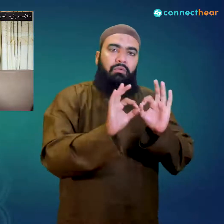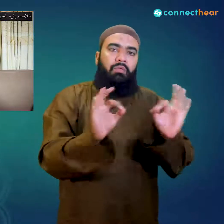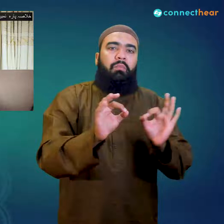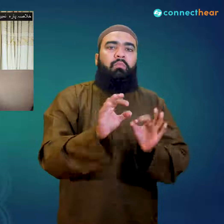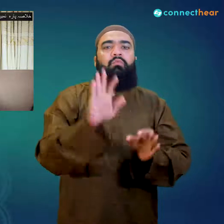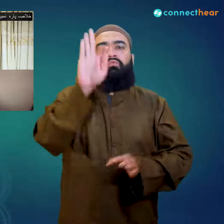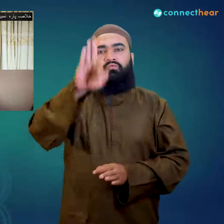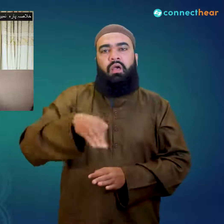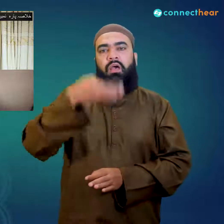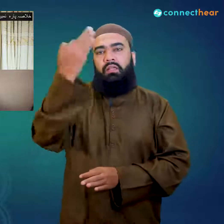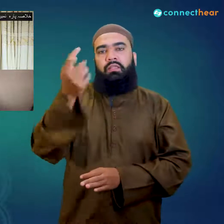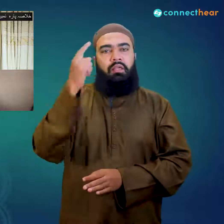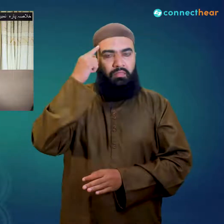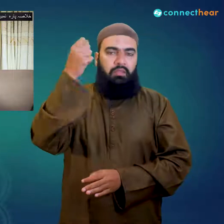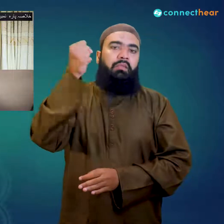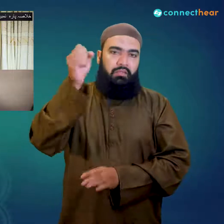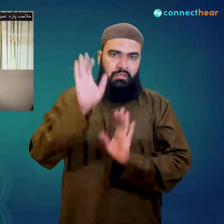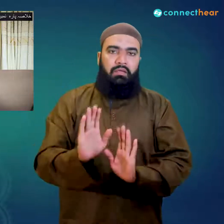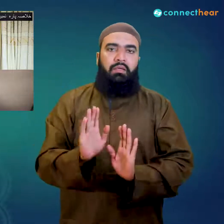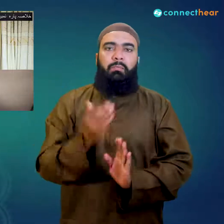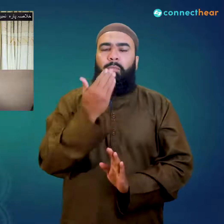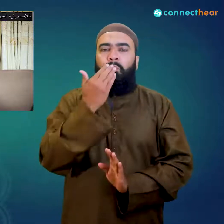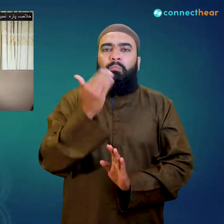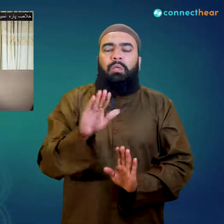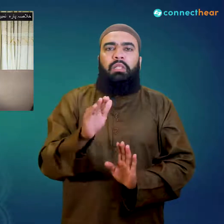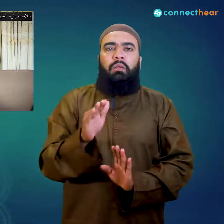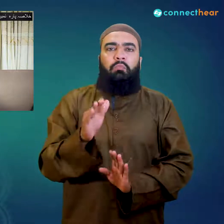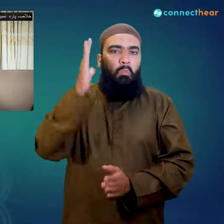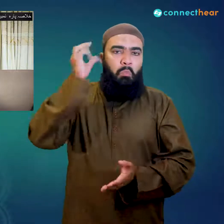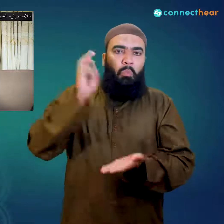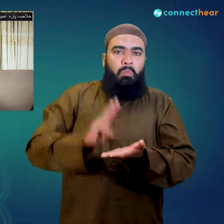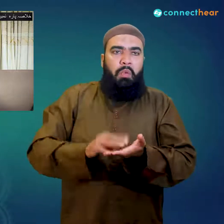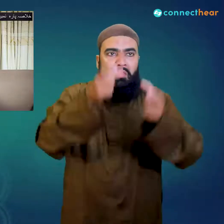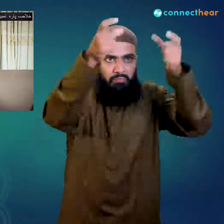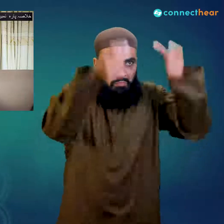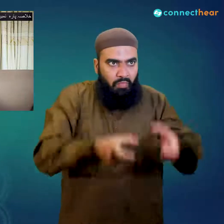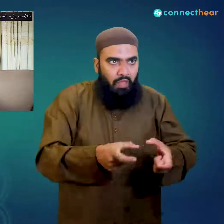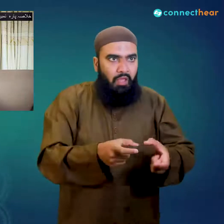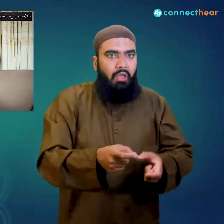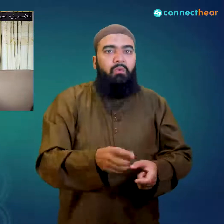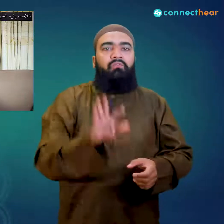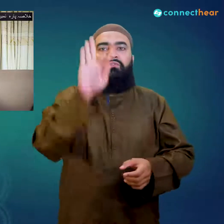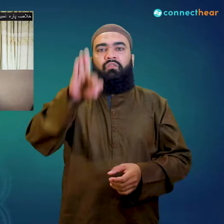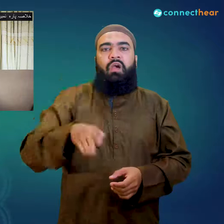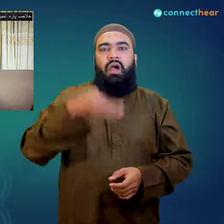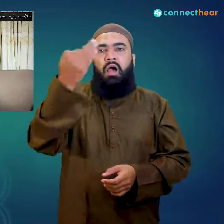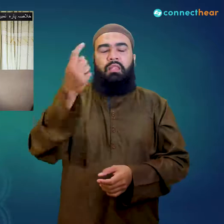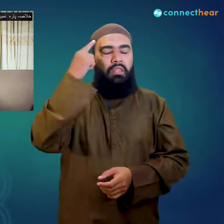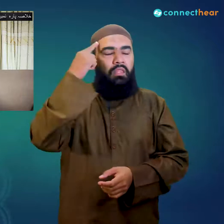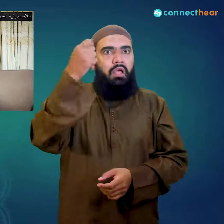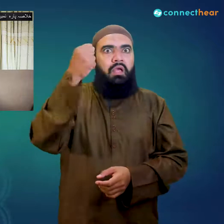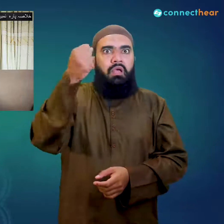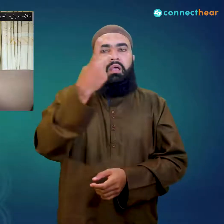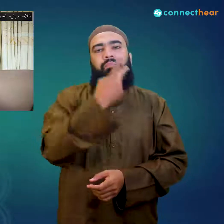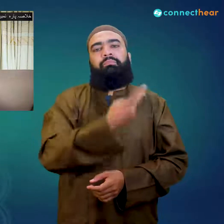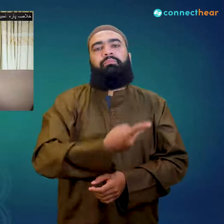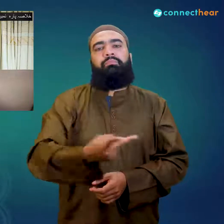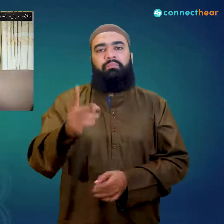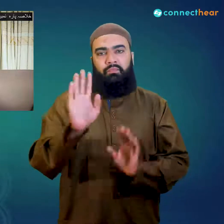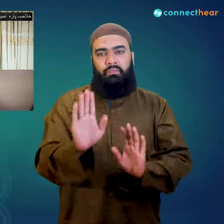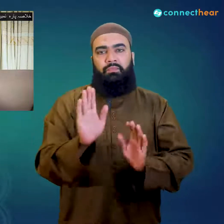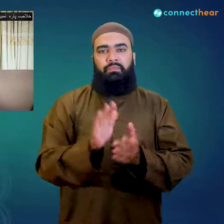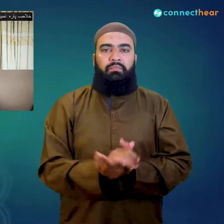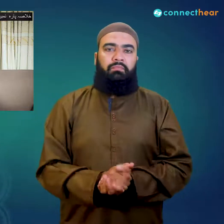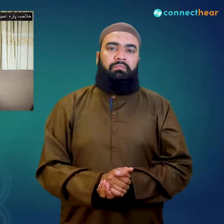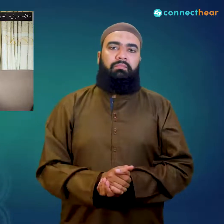نماز کی ہر رکعت میں اس کو پڑھا جاتا ہے۔ تو گویا پورے قرآن مجید کا خلاصہ ہر مسلمان کے ذہن میں ہر وقت تر و